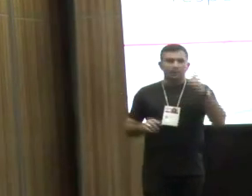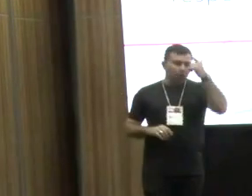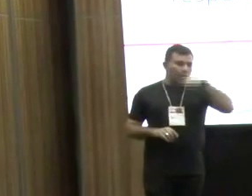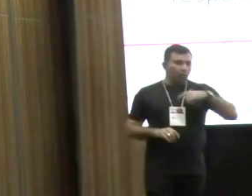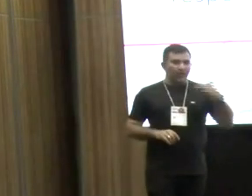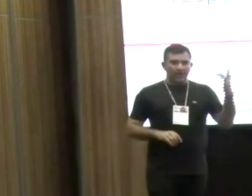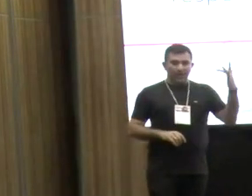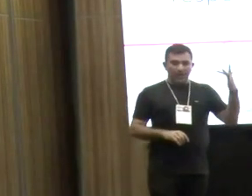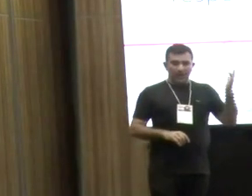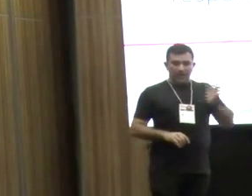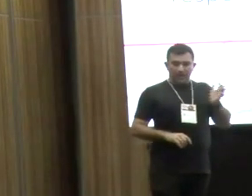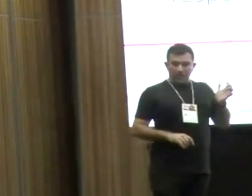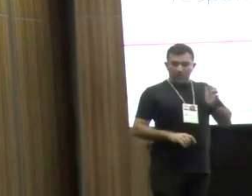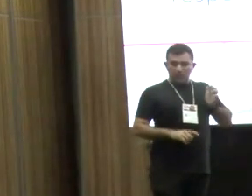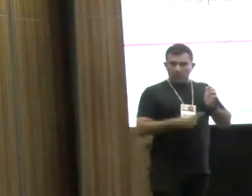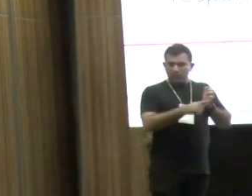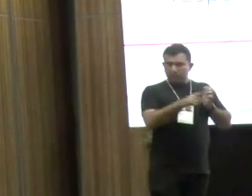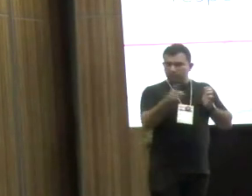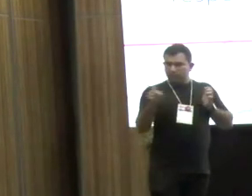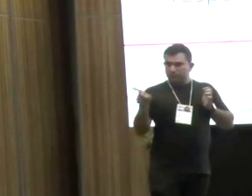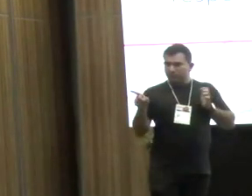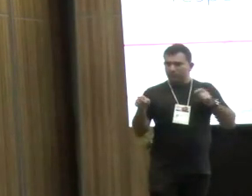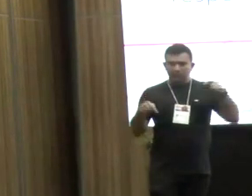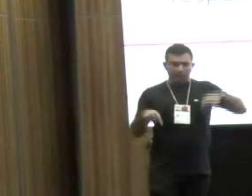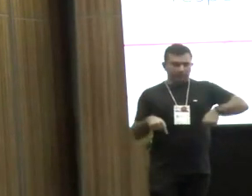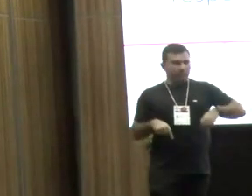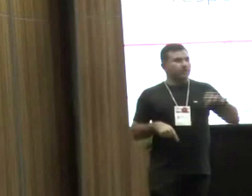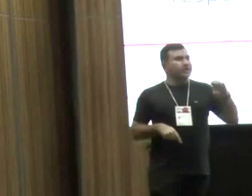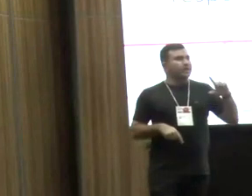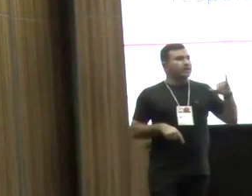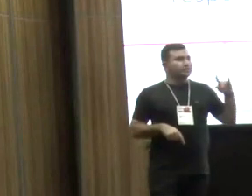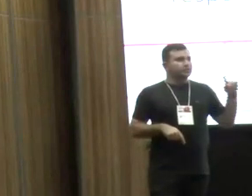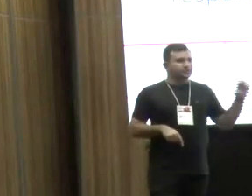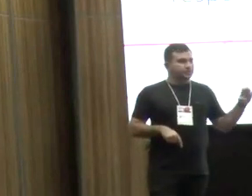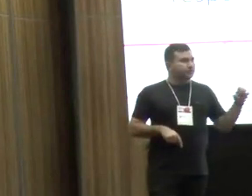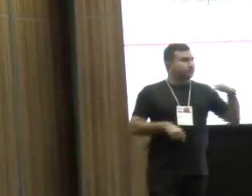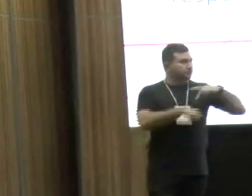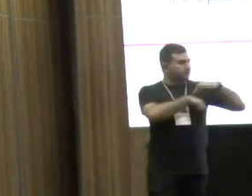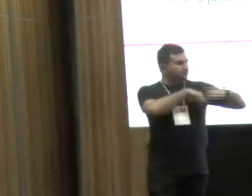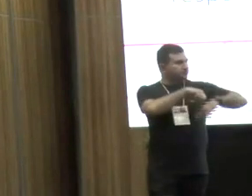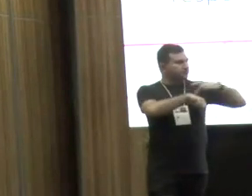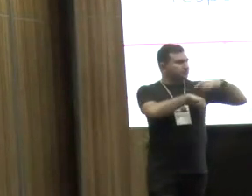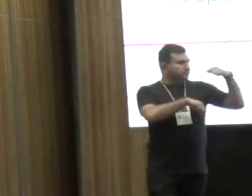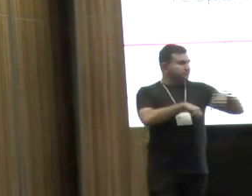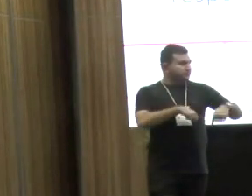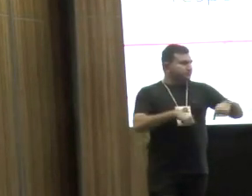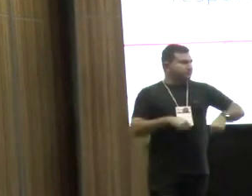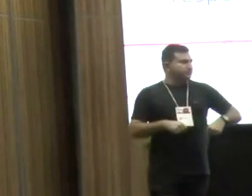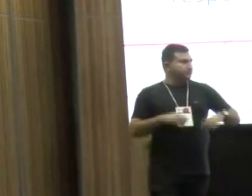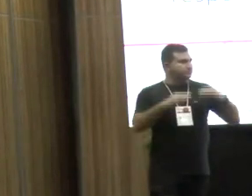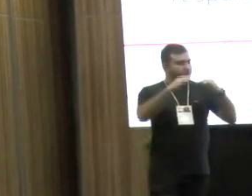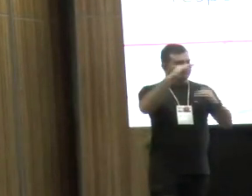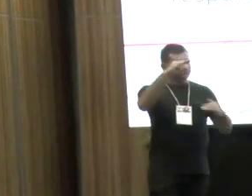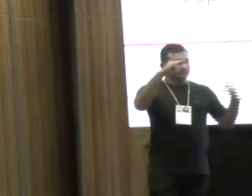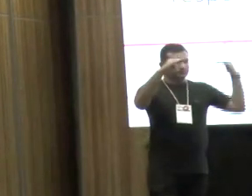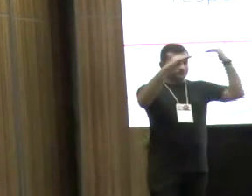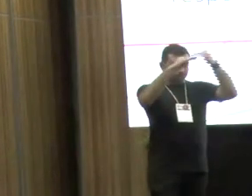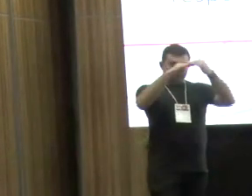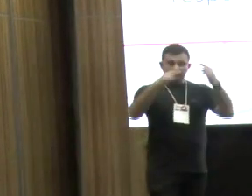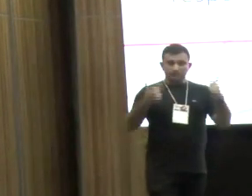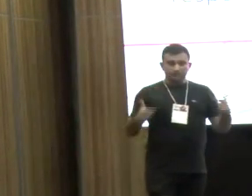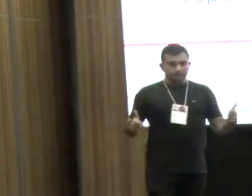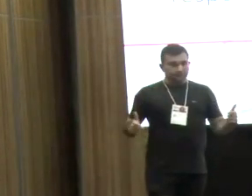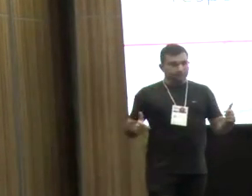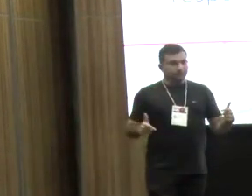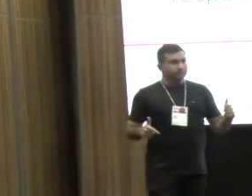Nós não somos a elite desse país. Porque a elite desse país não faz nem concurso para o